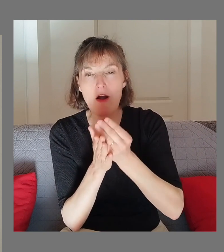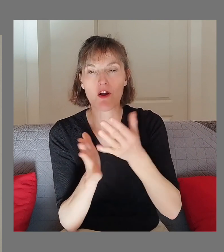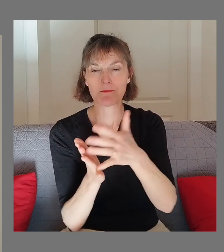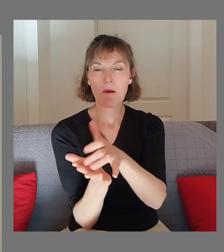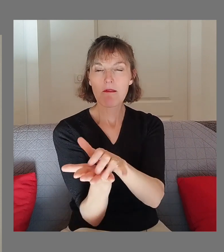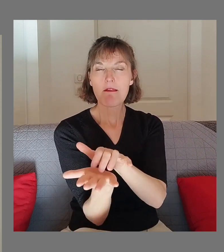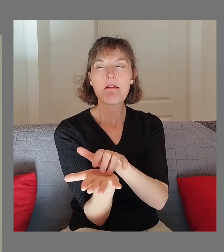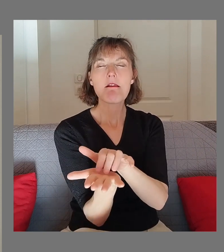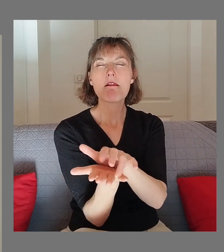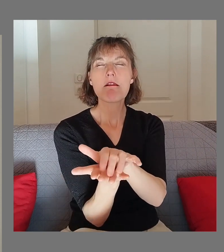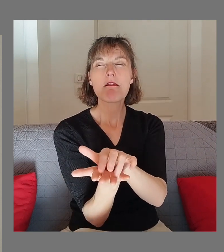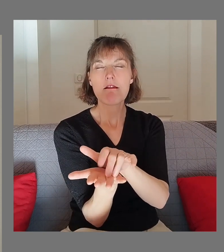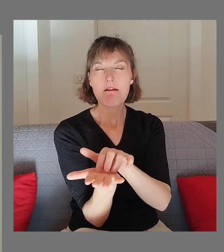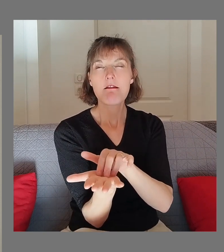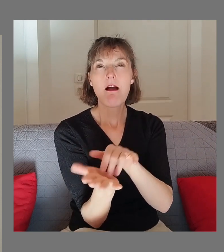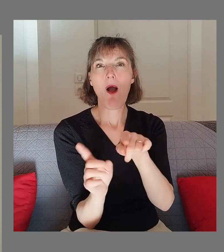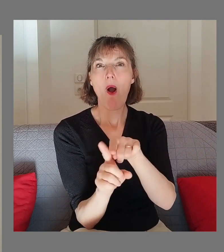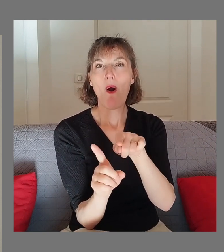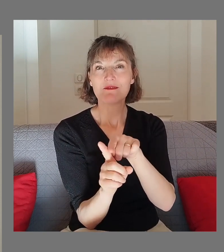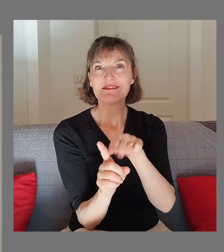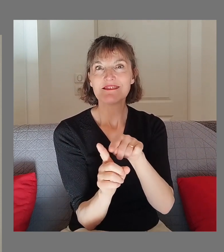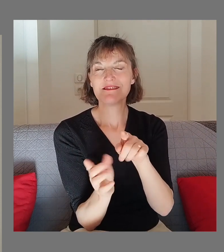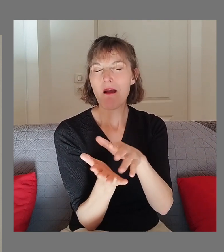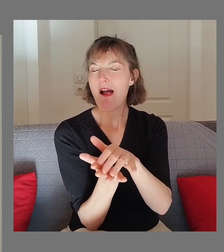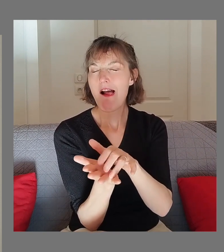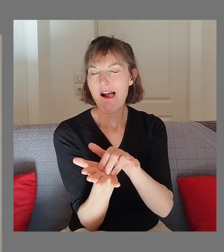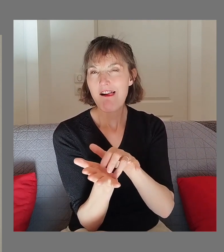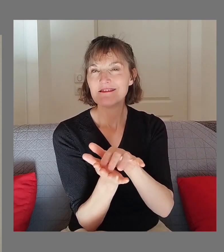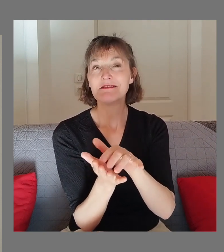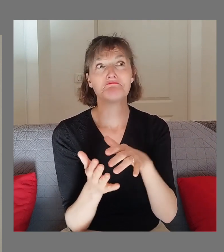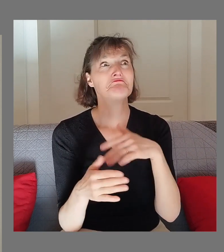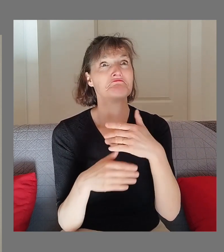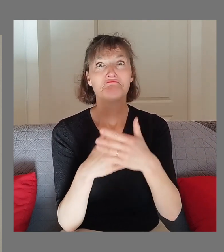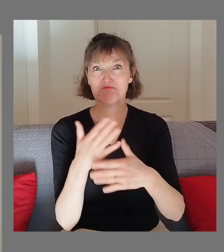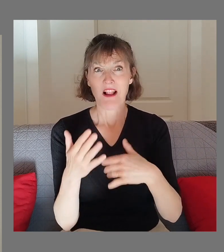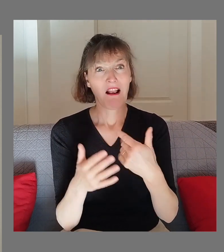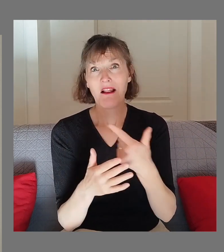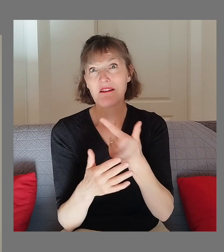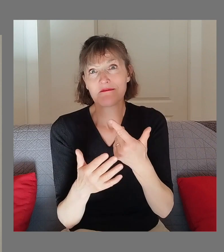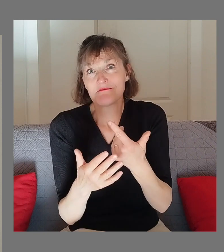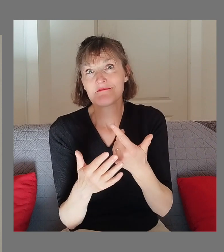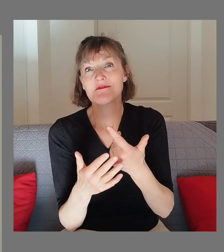Donc là, ce qu'on lit dans l'histoire, c'est que la jeune fille a appris le braille aussi.